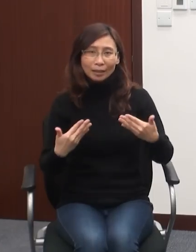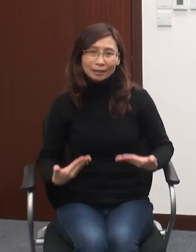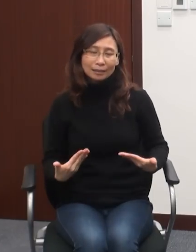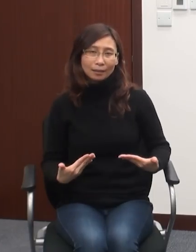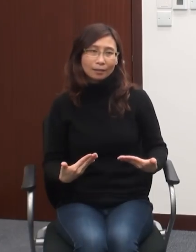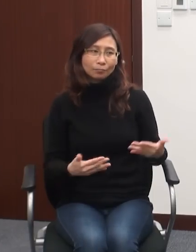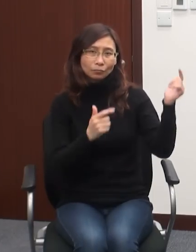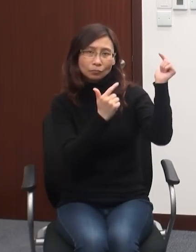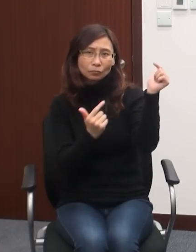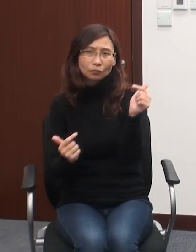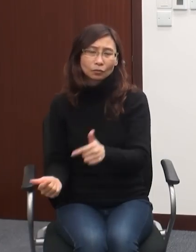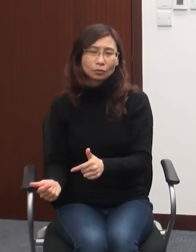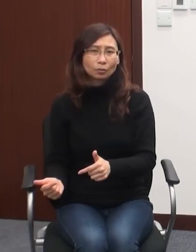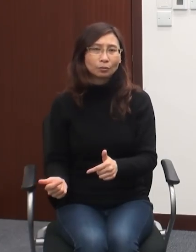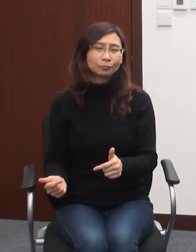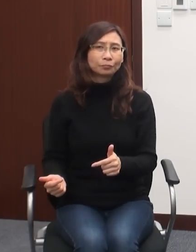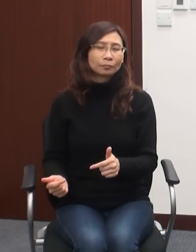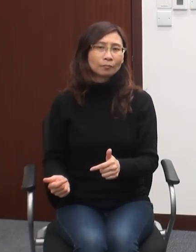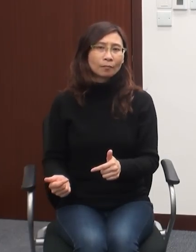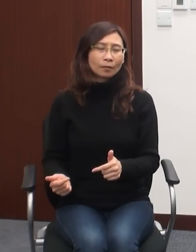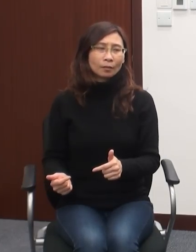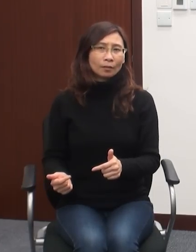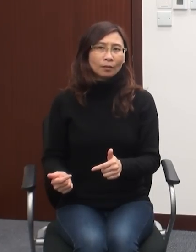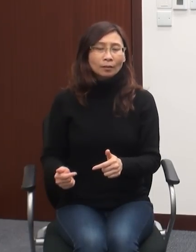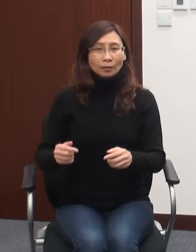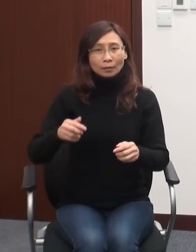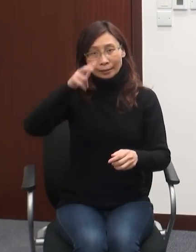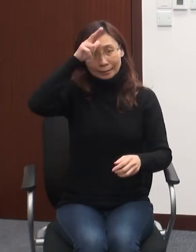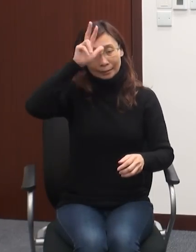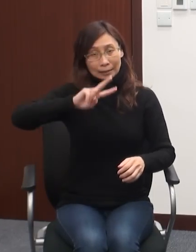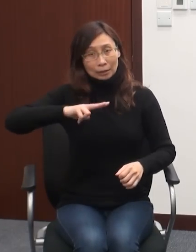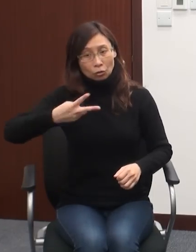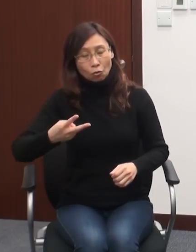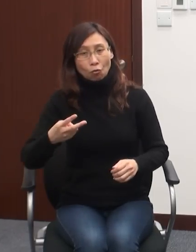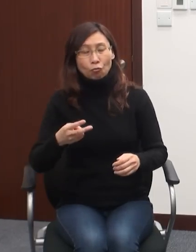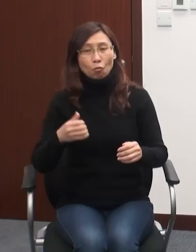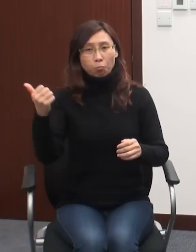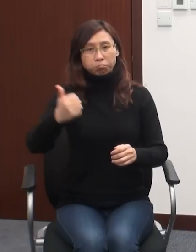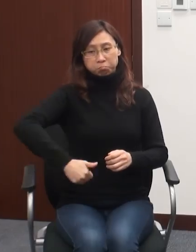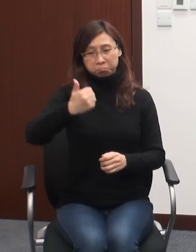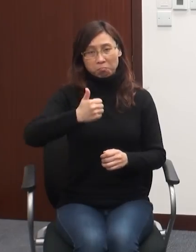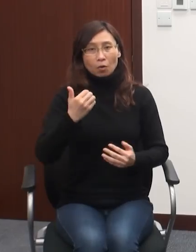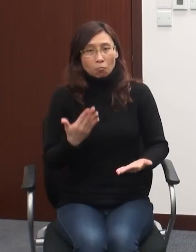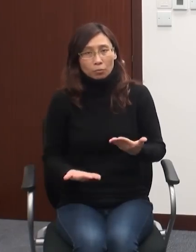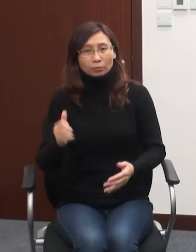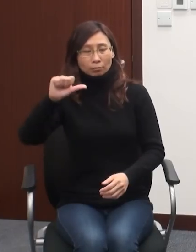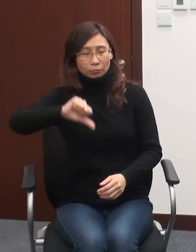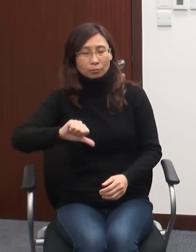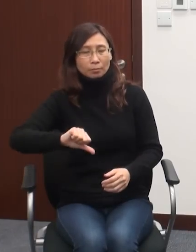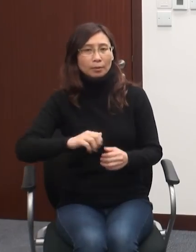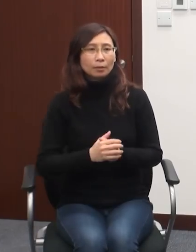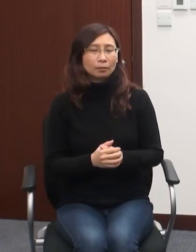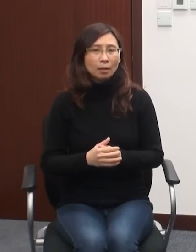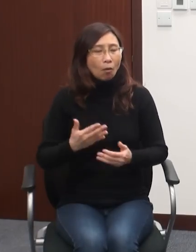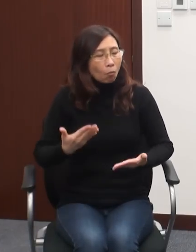去到呢、這、一個嗰、那個所謂政改方案通過與唔通過，然後或